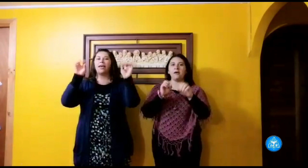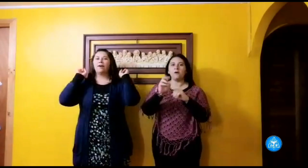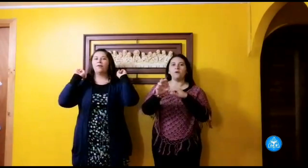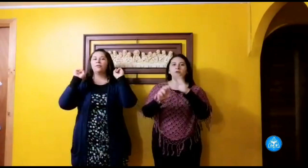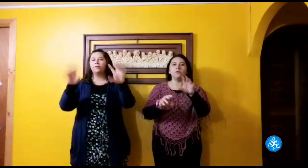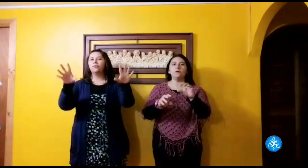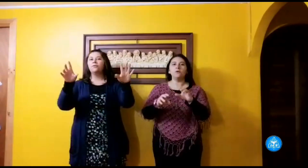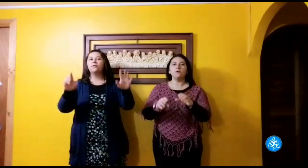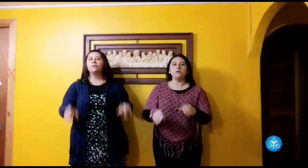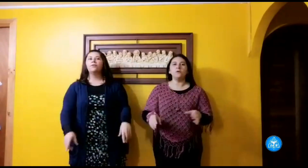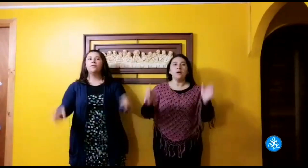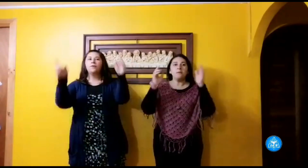veo su